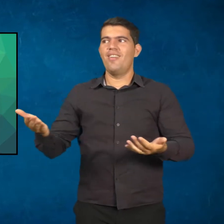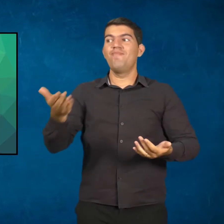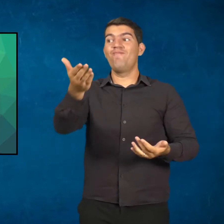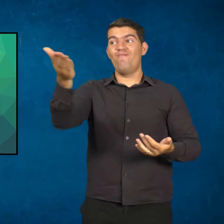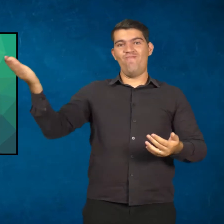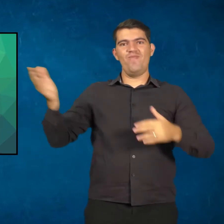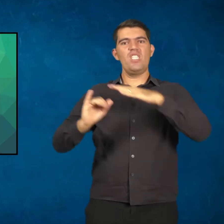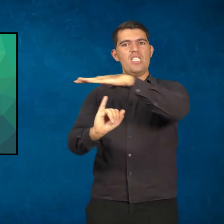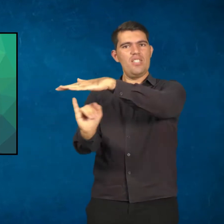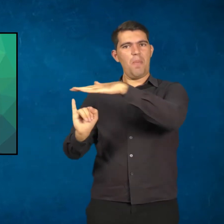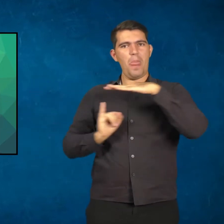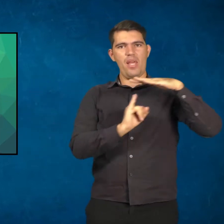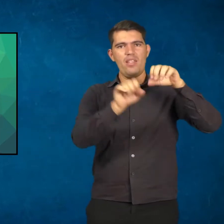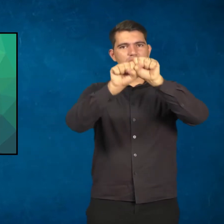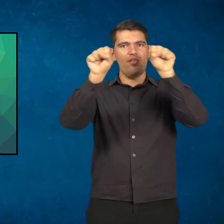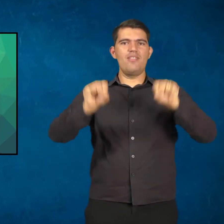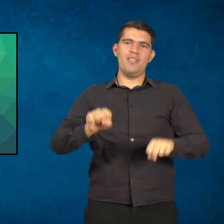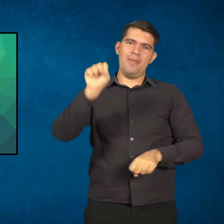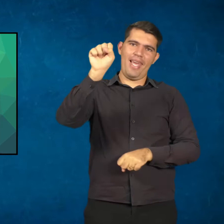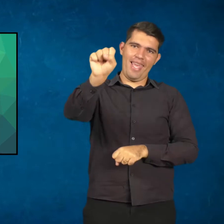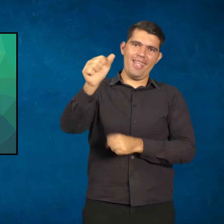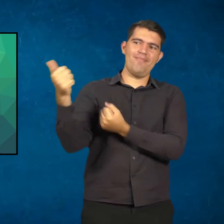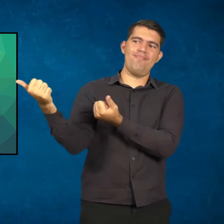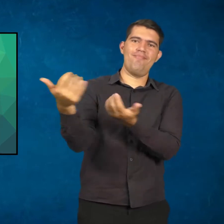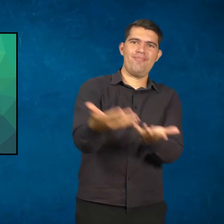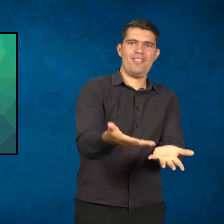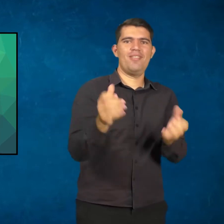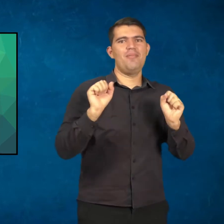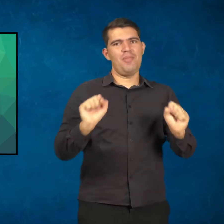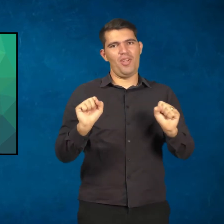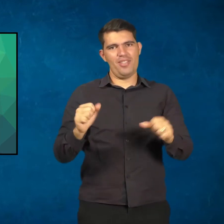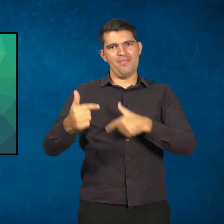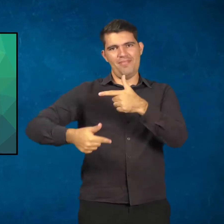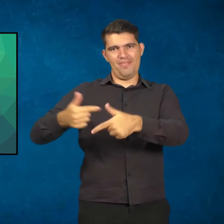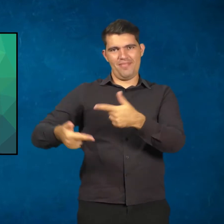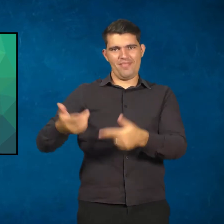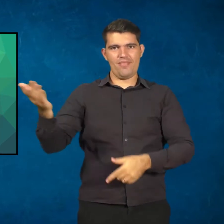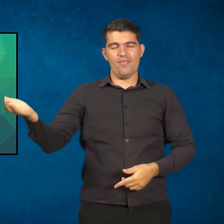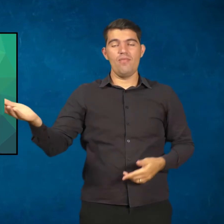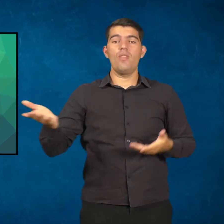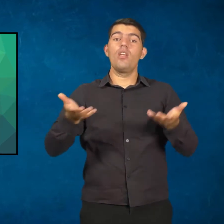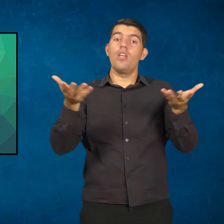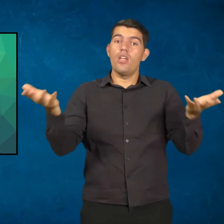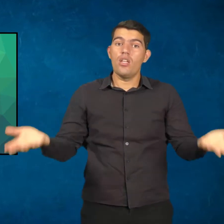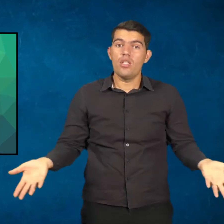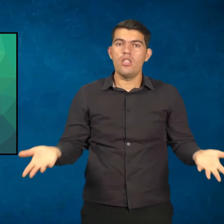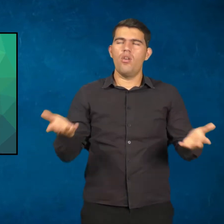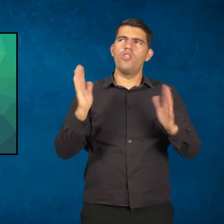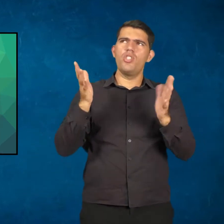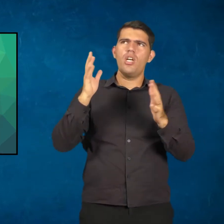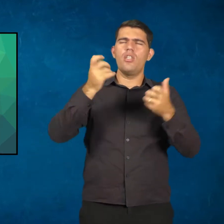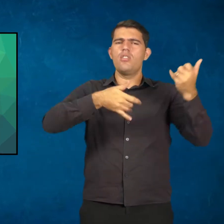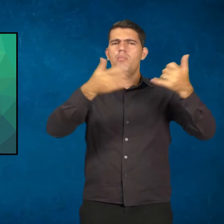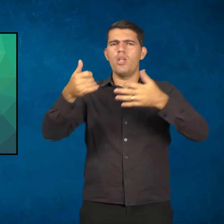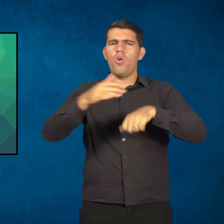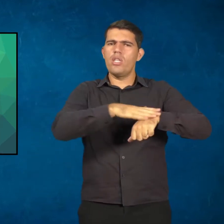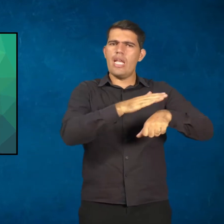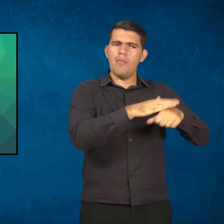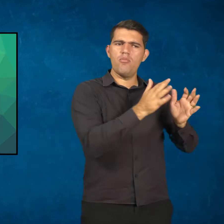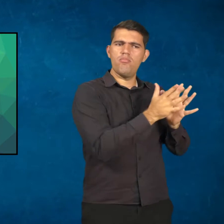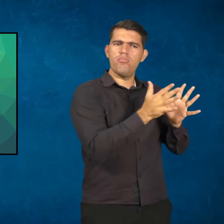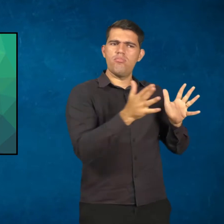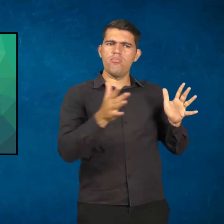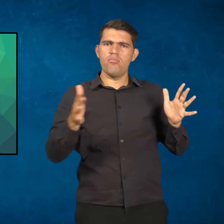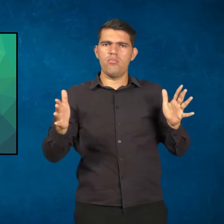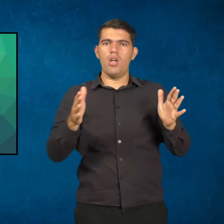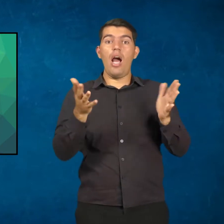as instituições do sistema esse atuarem. Pois bem, diante dessa cronologia, vou me deter um pouco mais sobre o